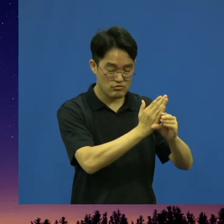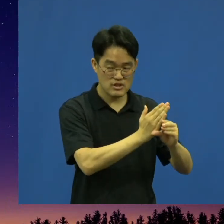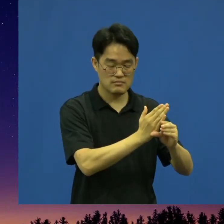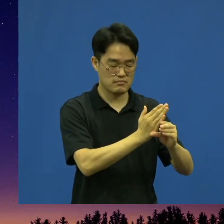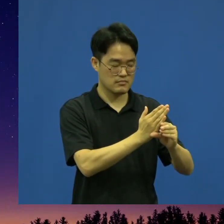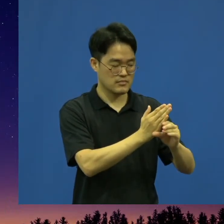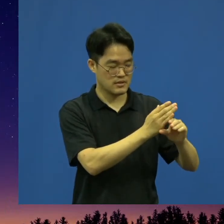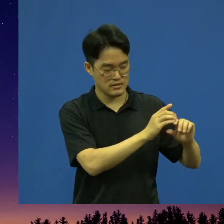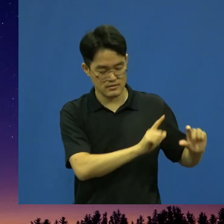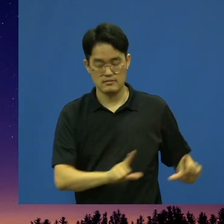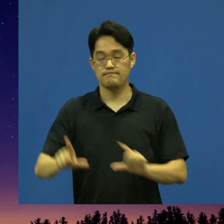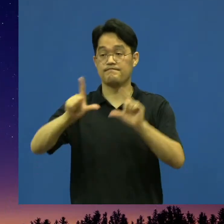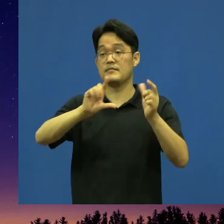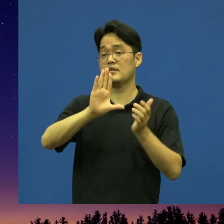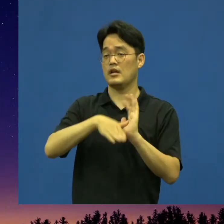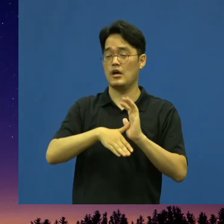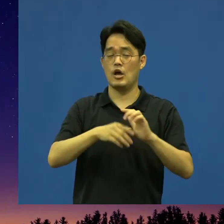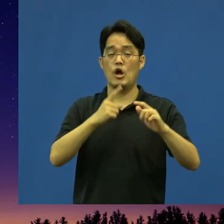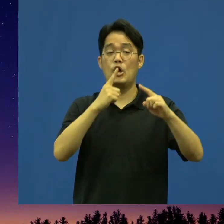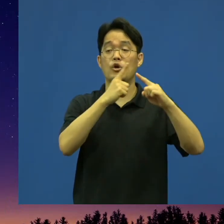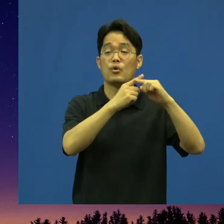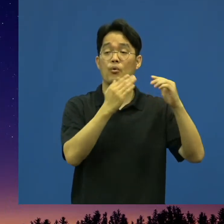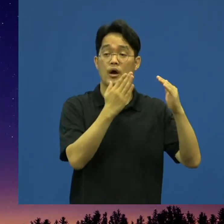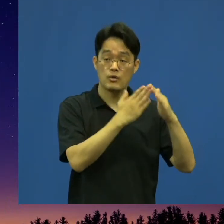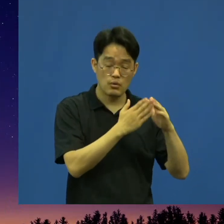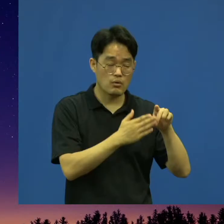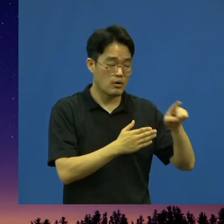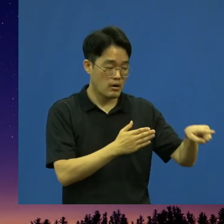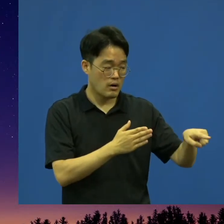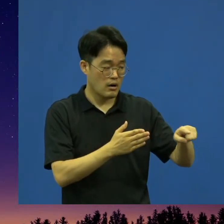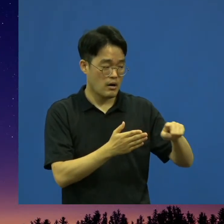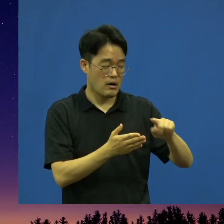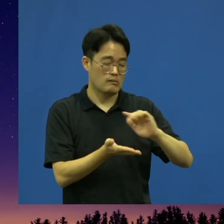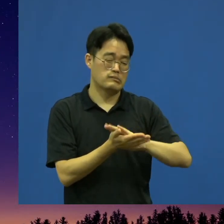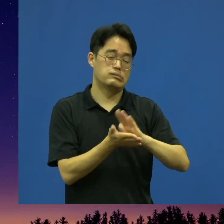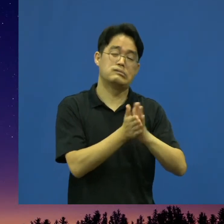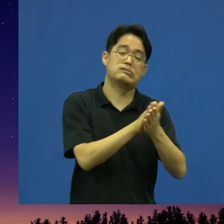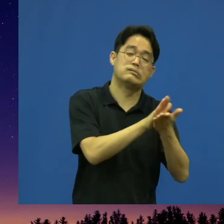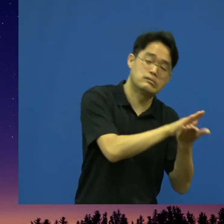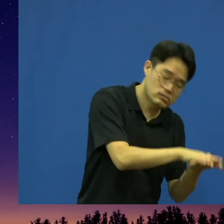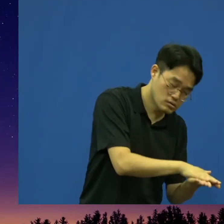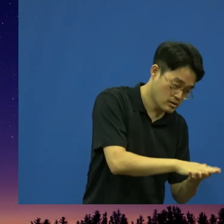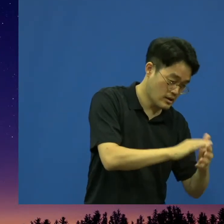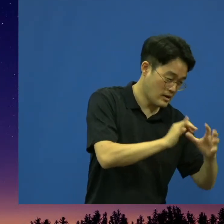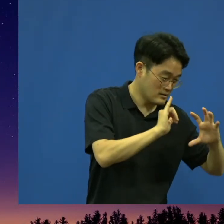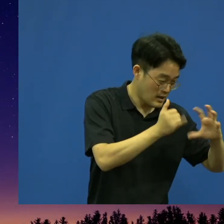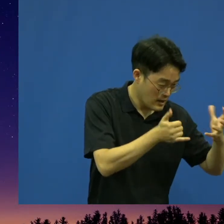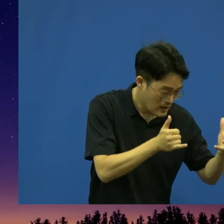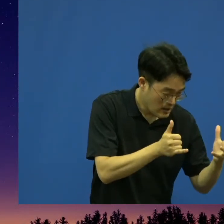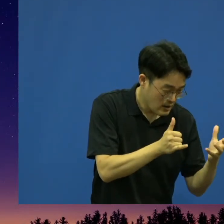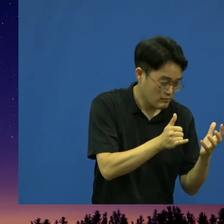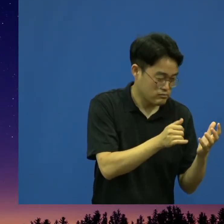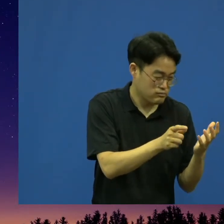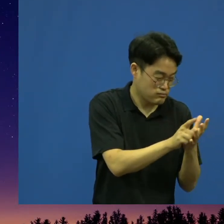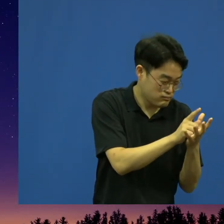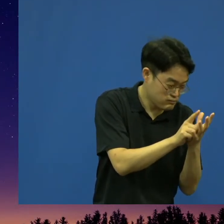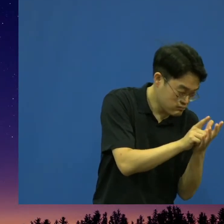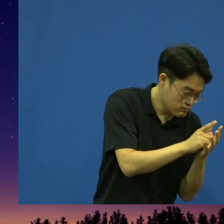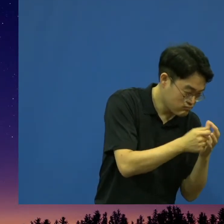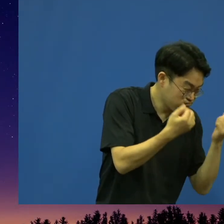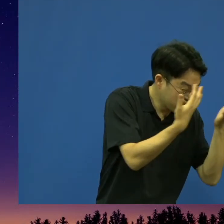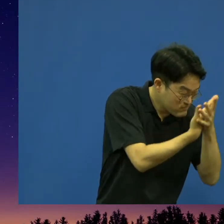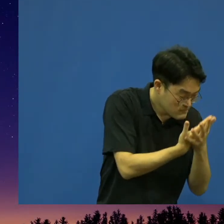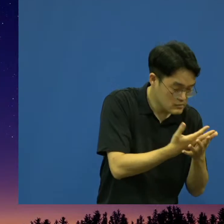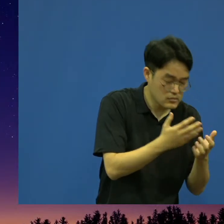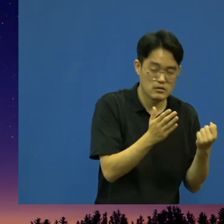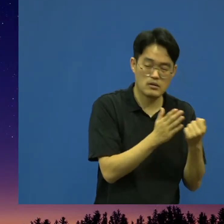교회조차도 세속화되어 가면서 온통 세상으로부터 욕을 듣고 비난을 받는 이 마음